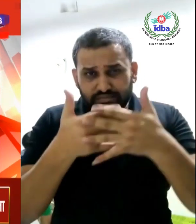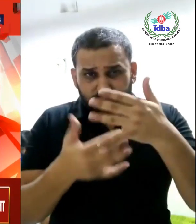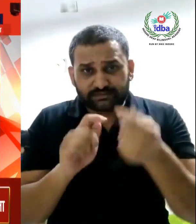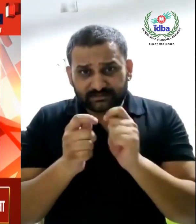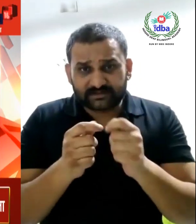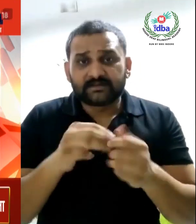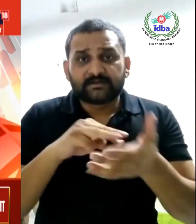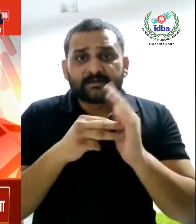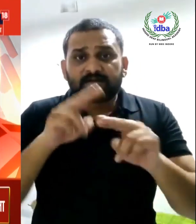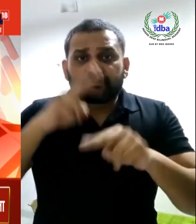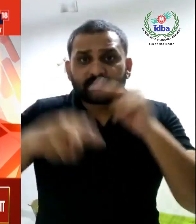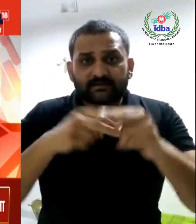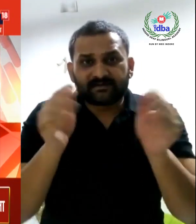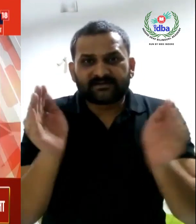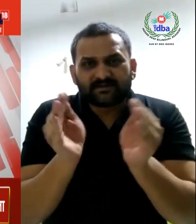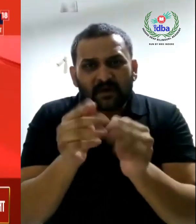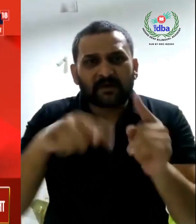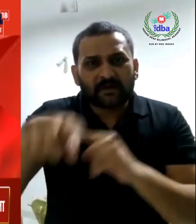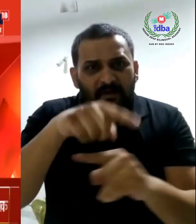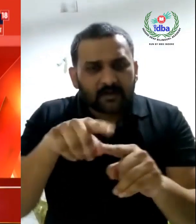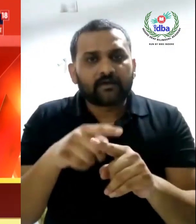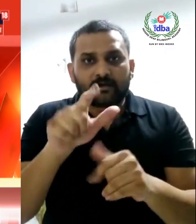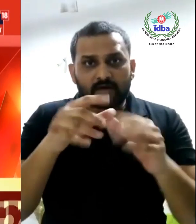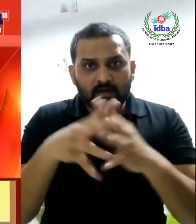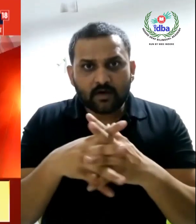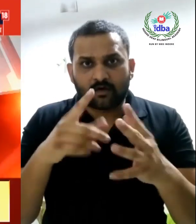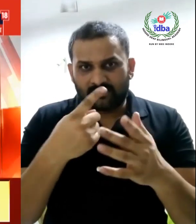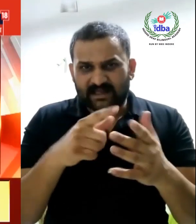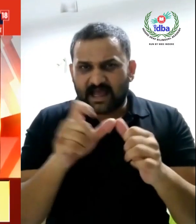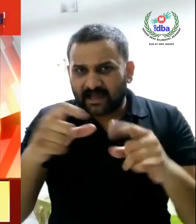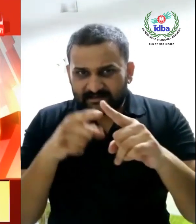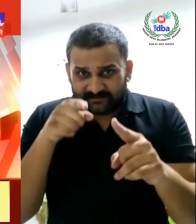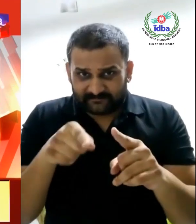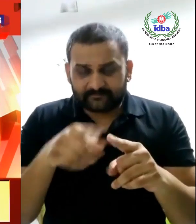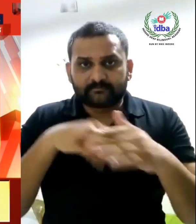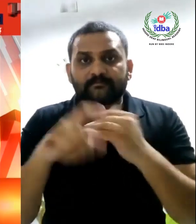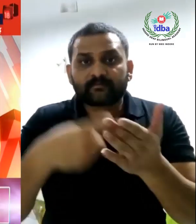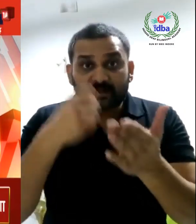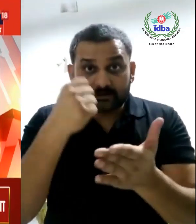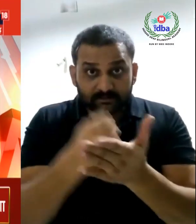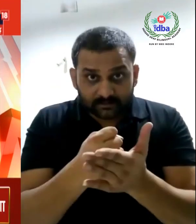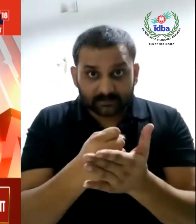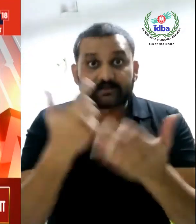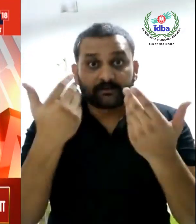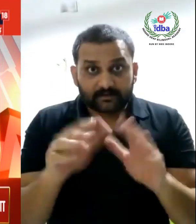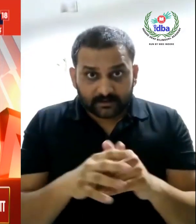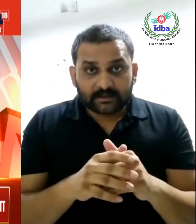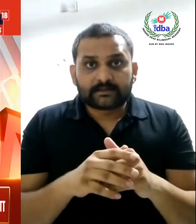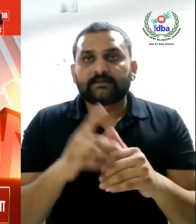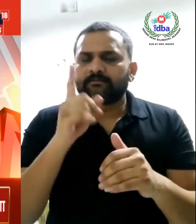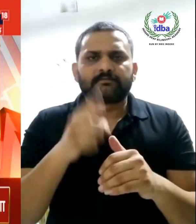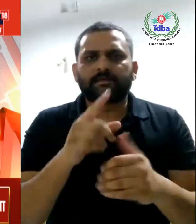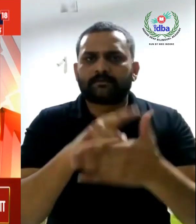छोटे उद्योगों को कारखाना अधिनियम के अंतर्गत पंजीयन कराने से